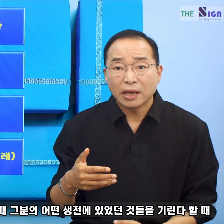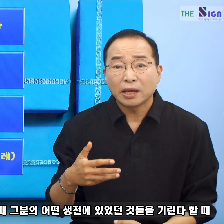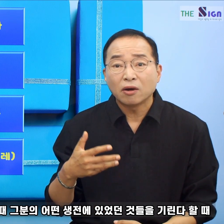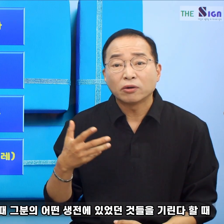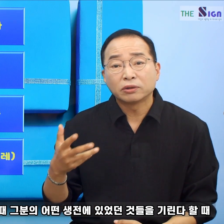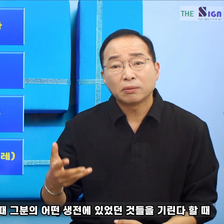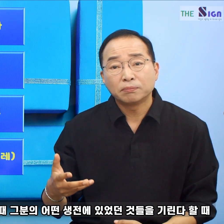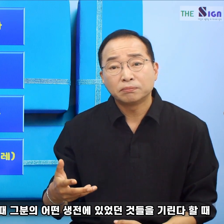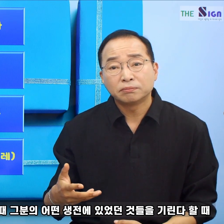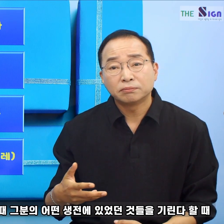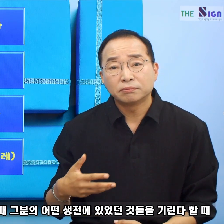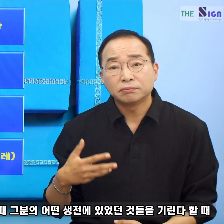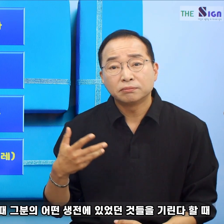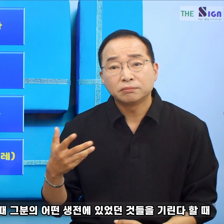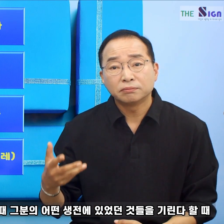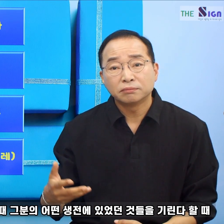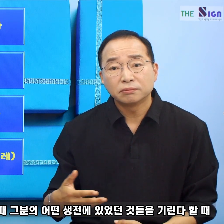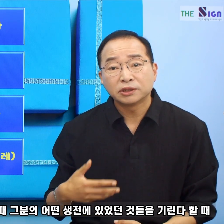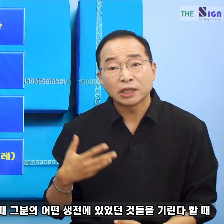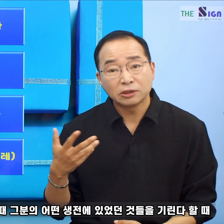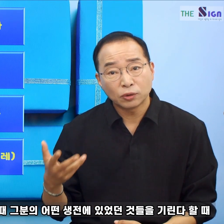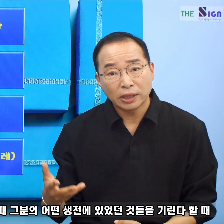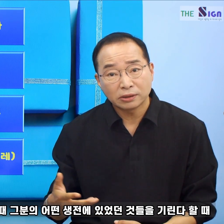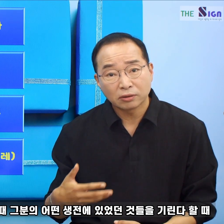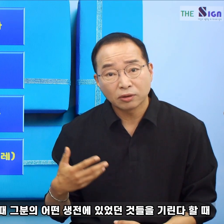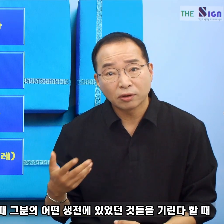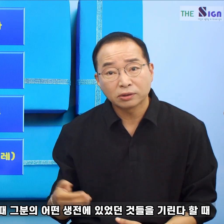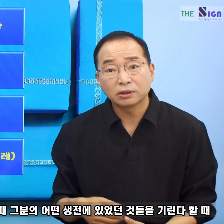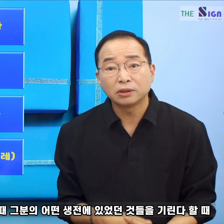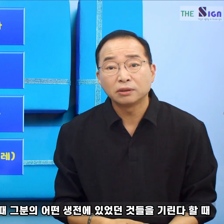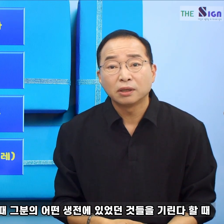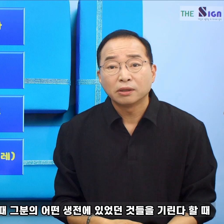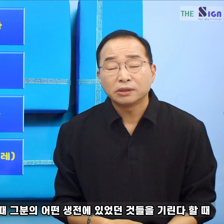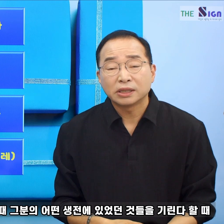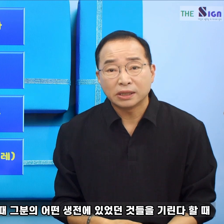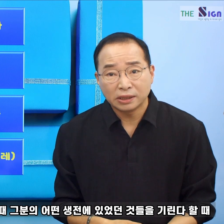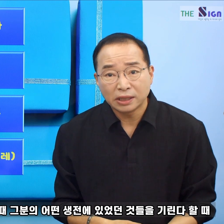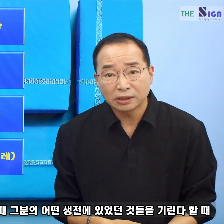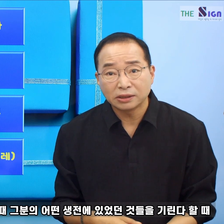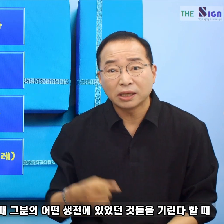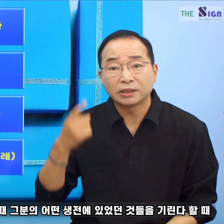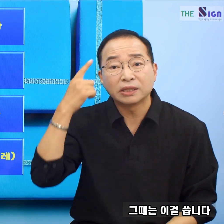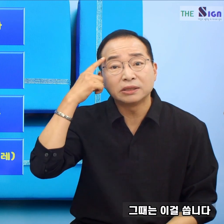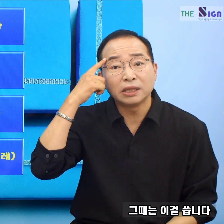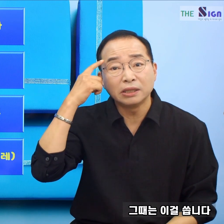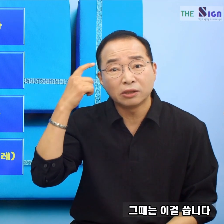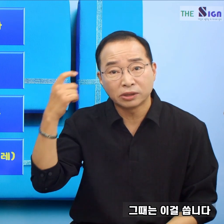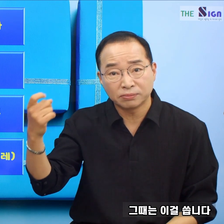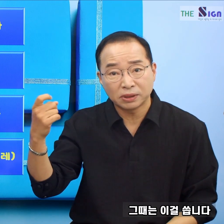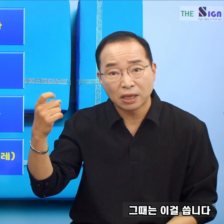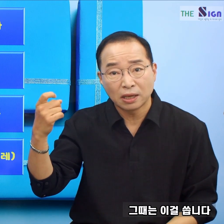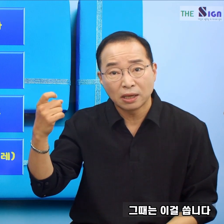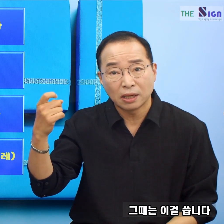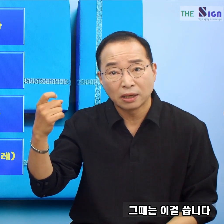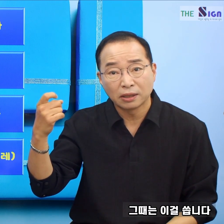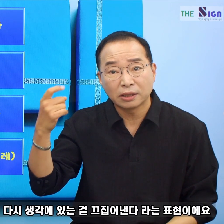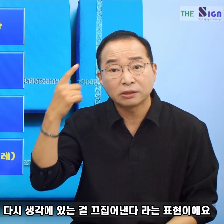그분의 어떤 생전에 있었던 것들을 이제 기린다든지 할 때 그때는 이걸 씁니다. 그래서